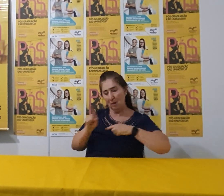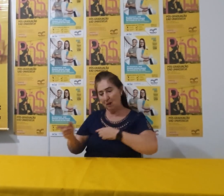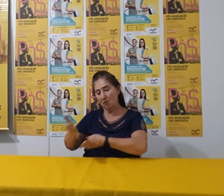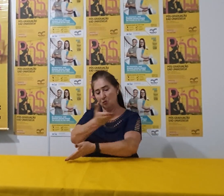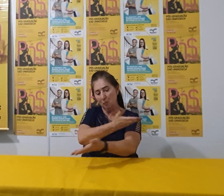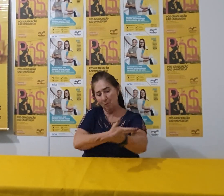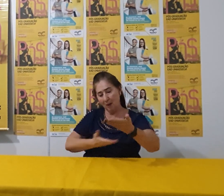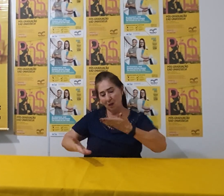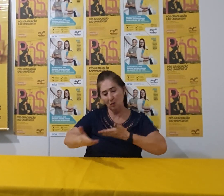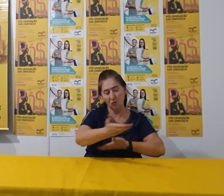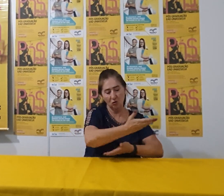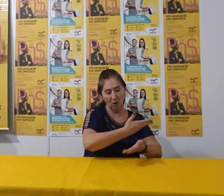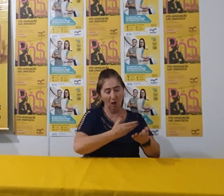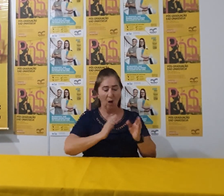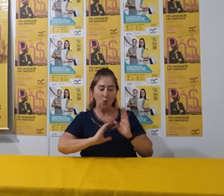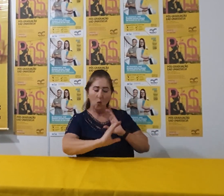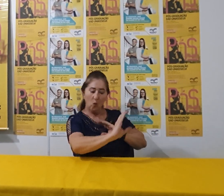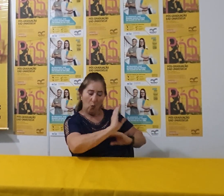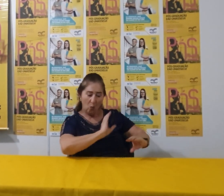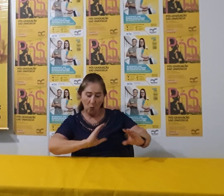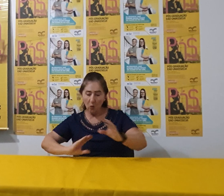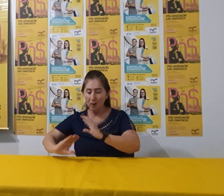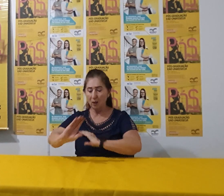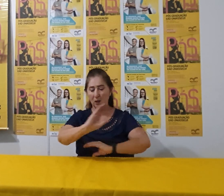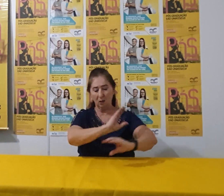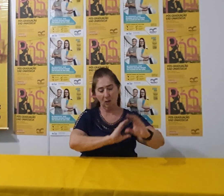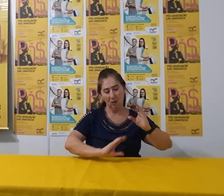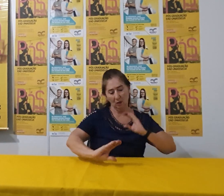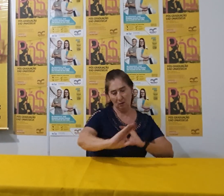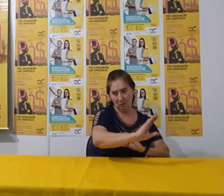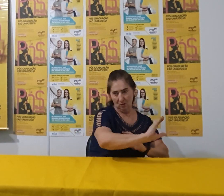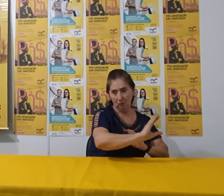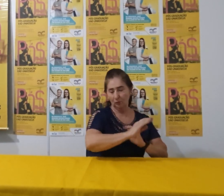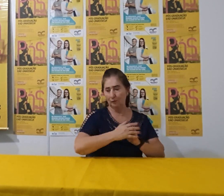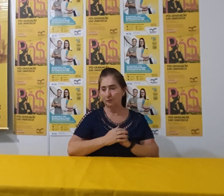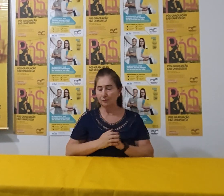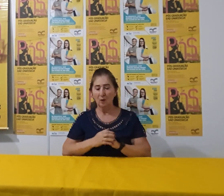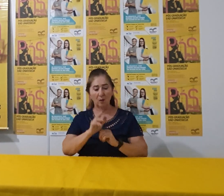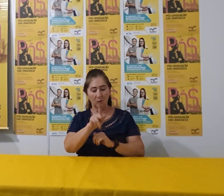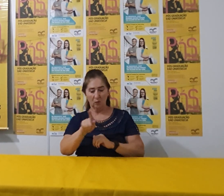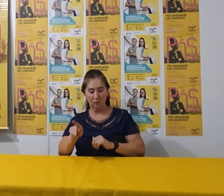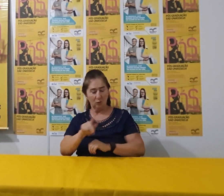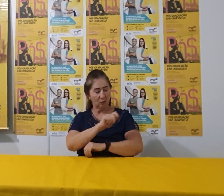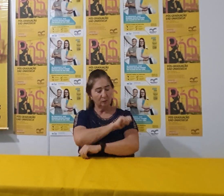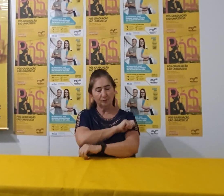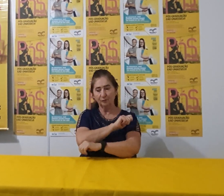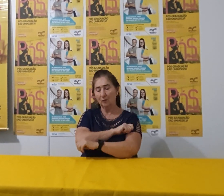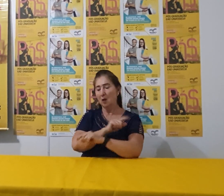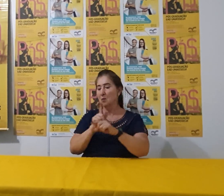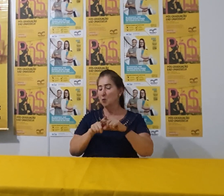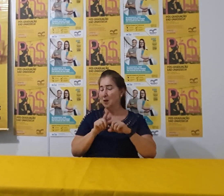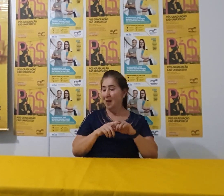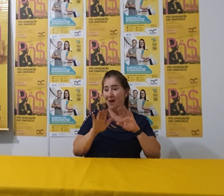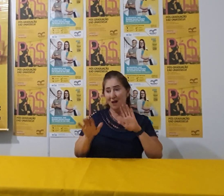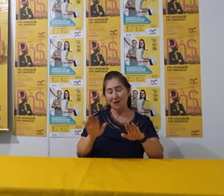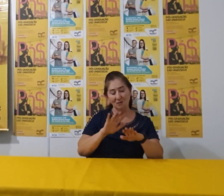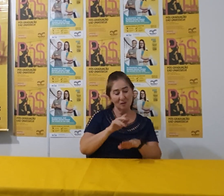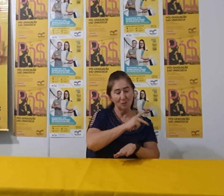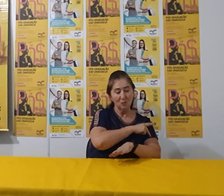mediar o diálogo entre o professor e aluno. Porém, muitas vezes, os próprios docentes e mesmo os